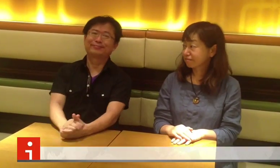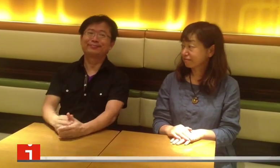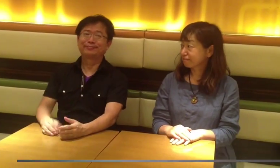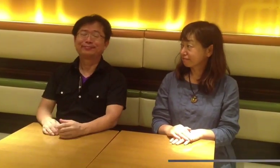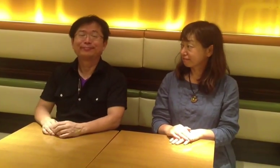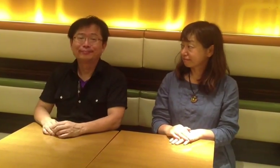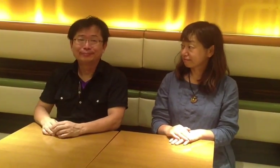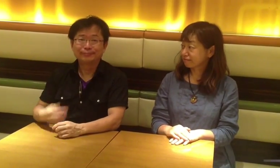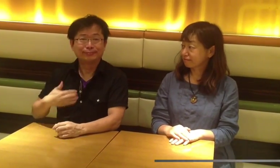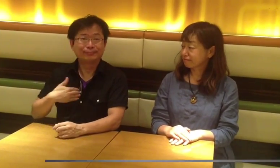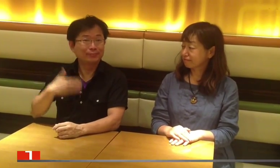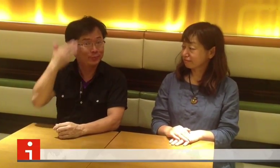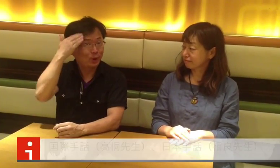刑事は関係ないけど、刑事は下がってる。